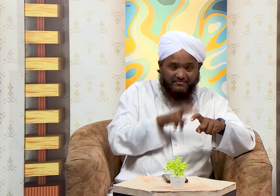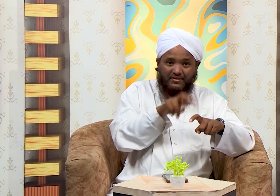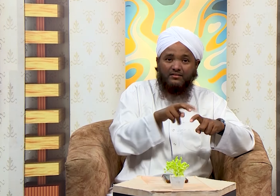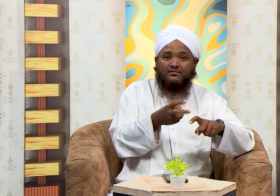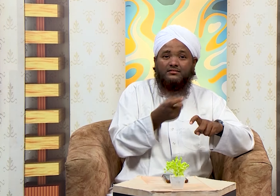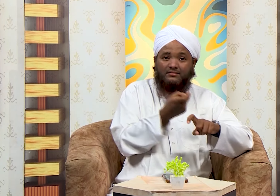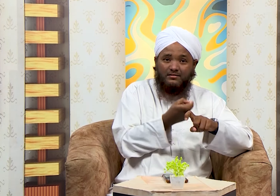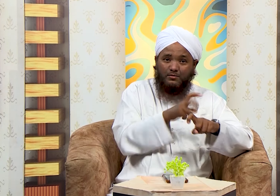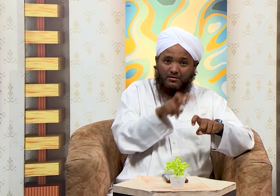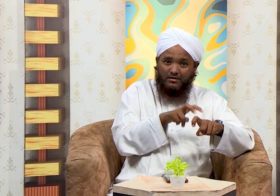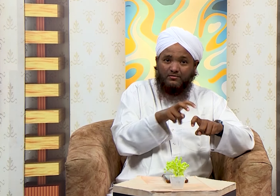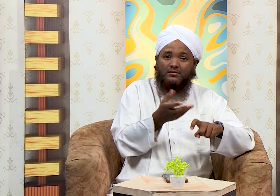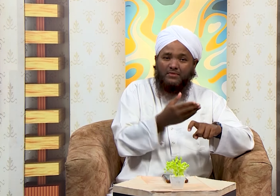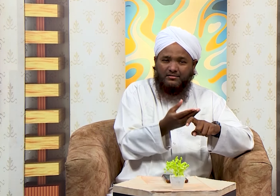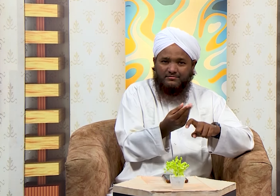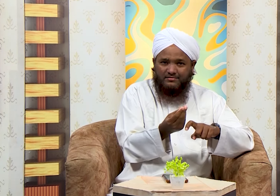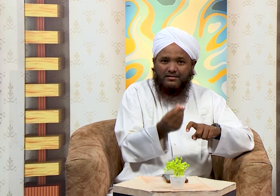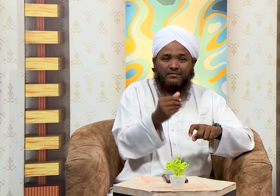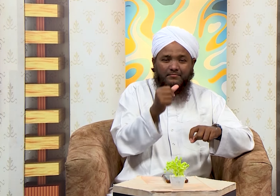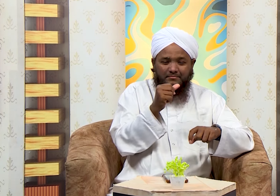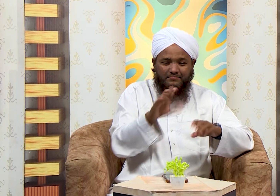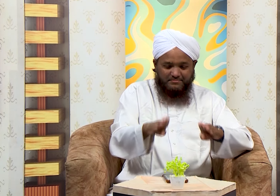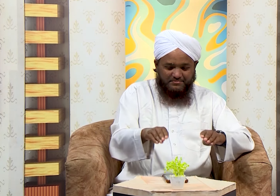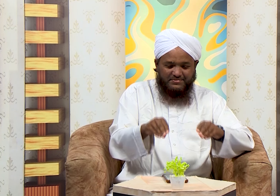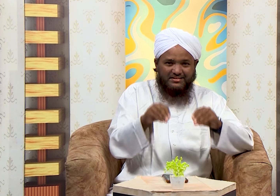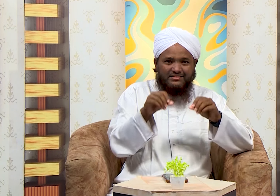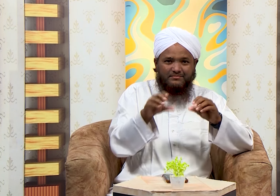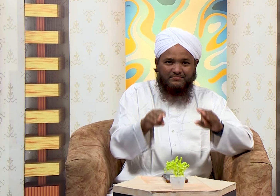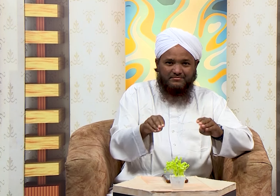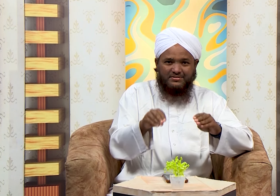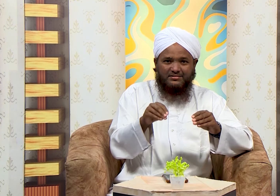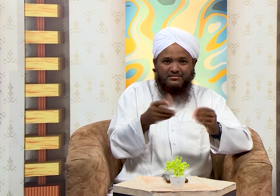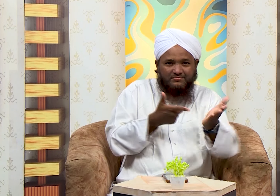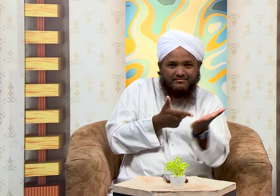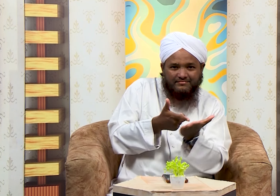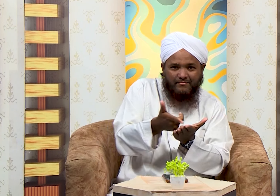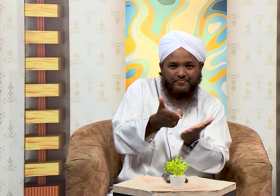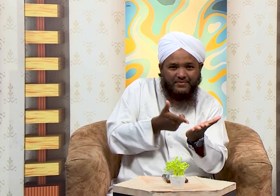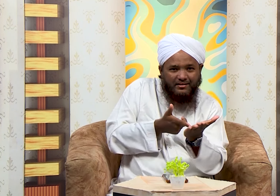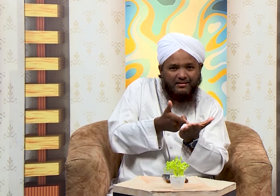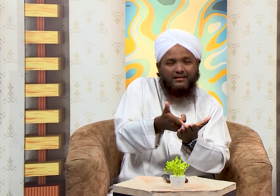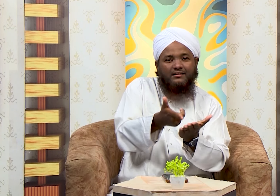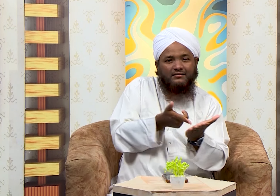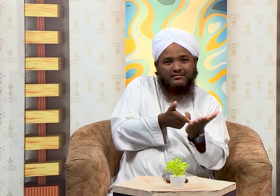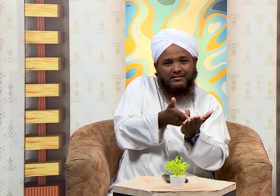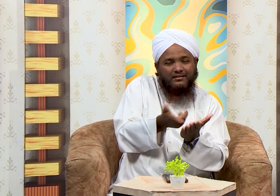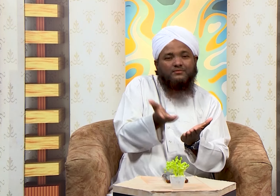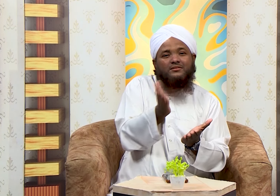یوسفل ہوتا ہے اور مٹی نرم ہوتی ہے پھر اس پہ حل وغیرہ چلایا جاتا ہے بڑا نرم کیا جاتا ہے اس کے بعد پھر اس میں فسن